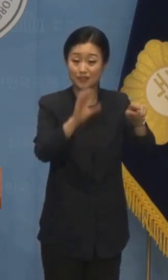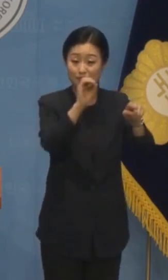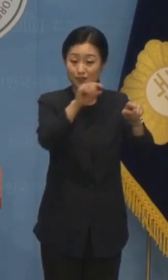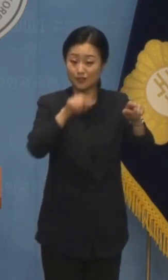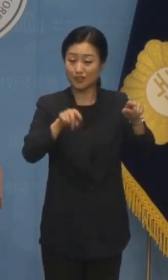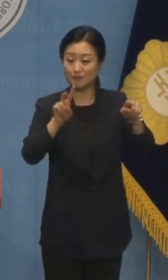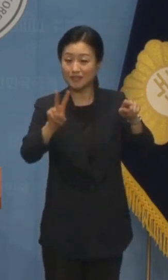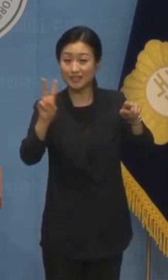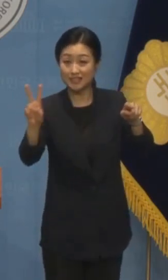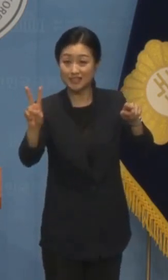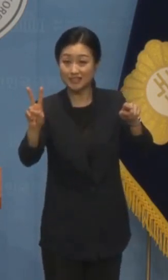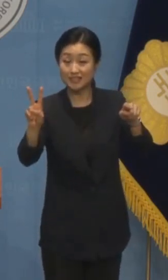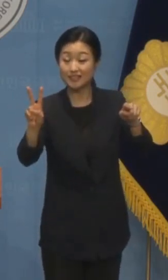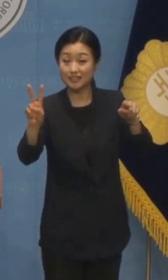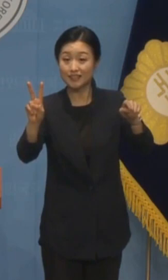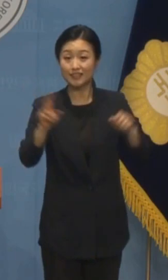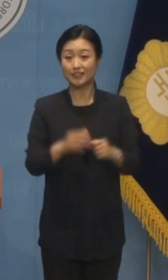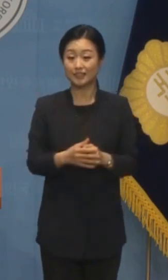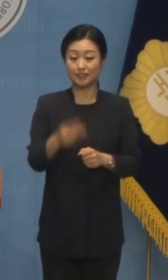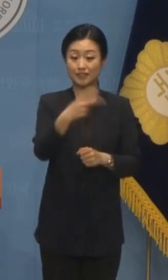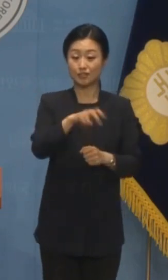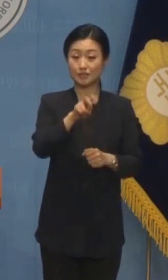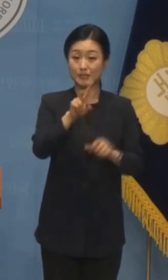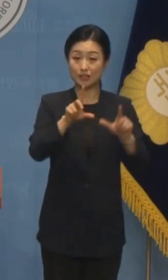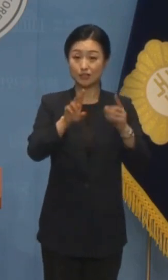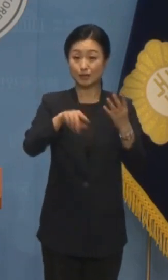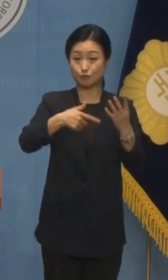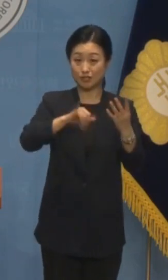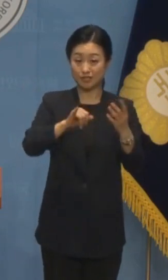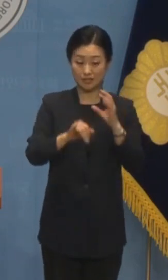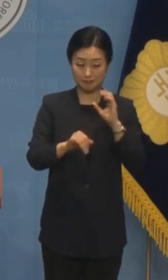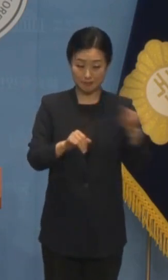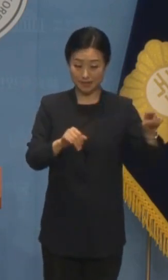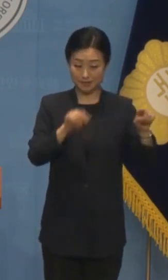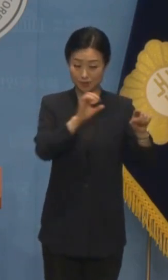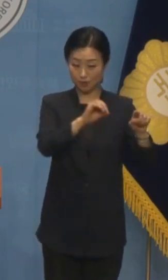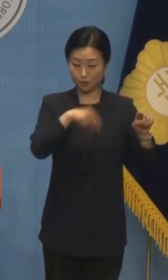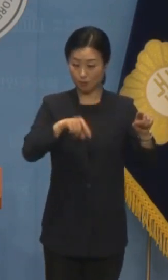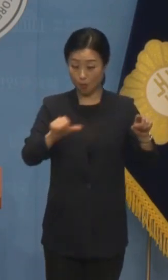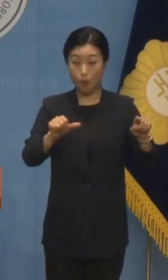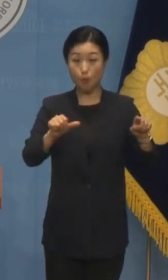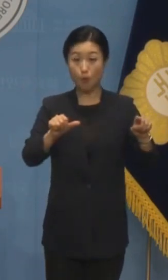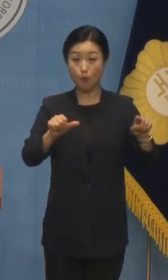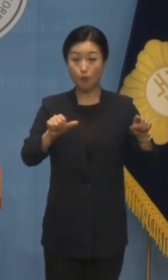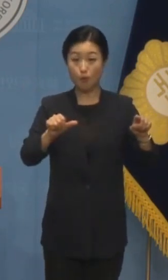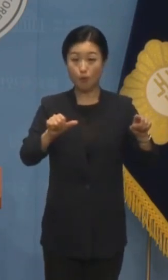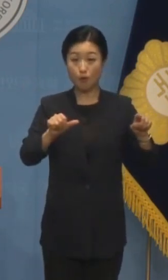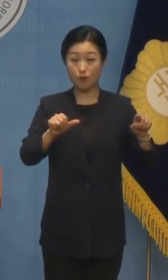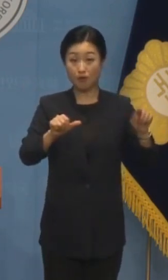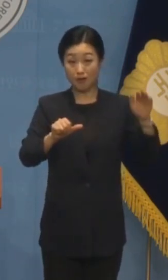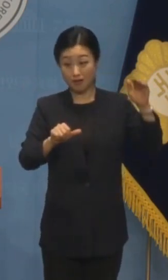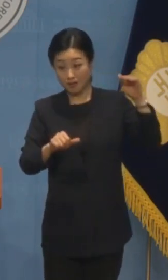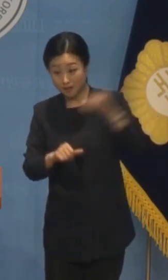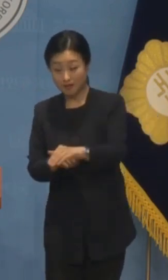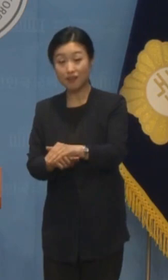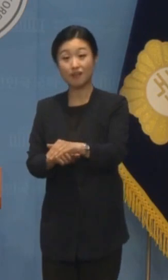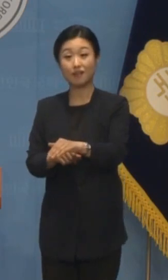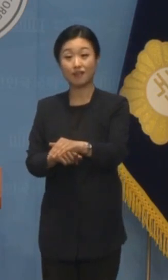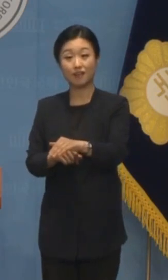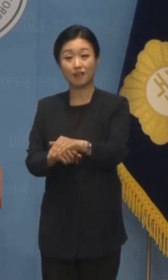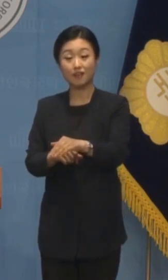0.2입니다. 2022년 4분기 마이너스 0.5% 이후에 6분기 만에 가장 낮은